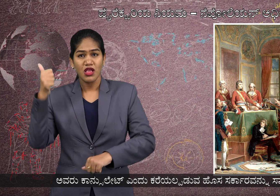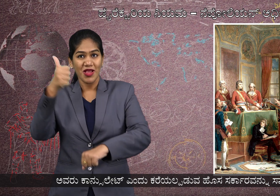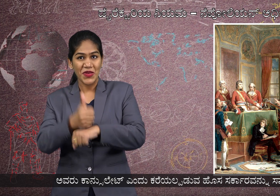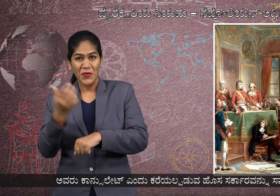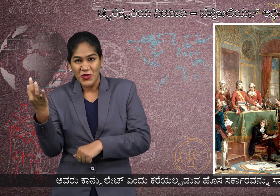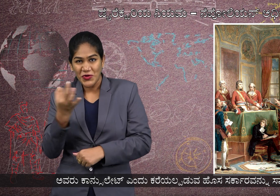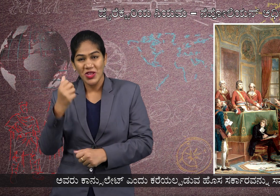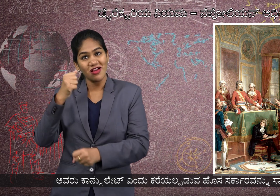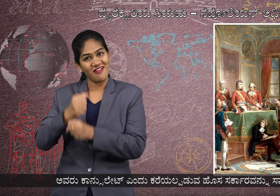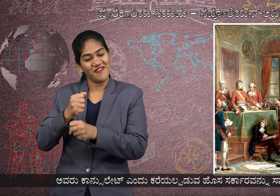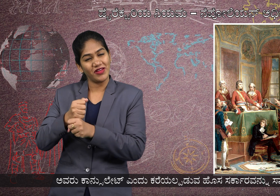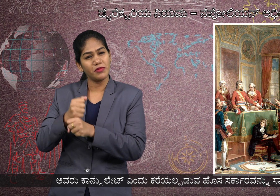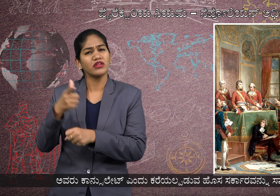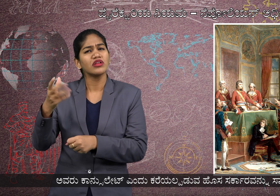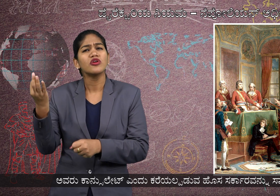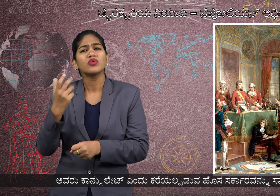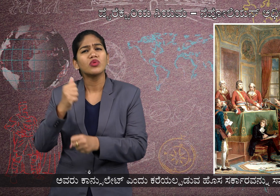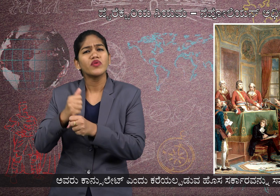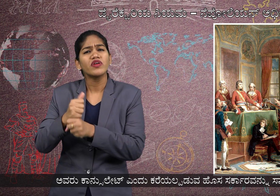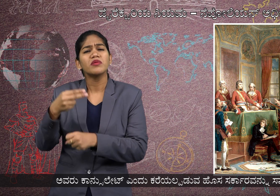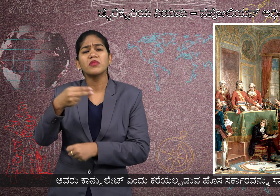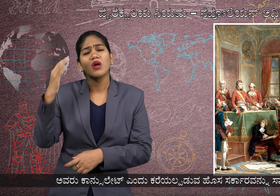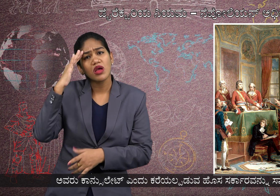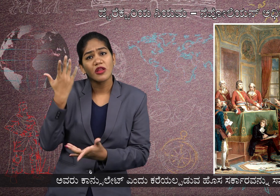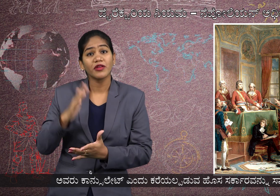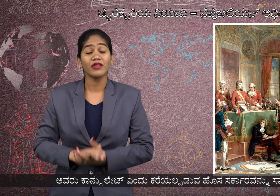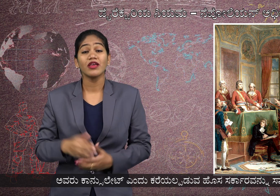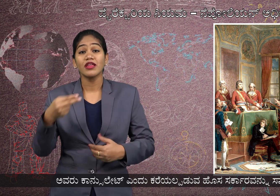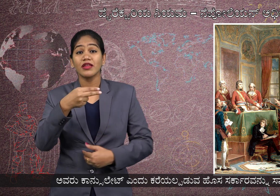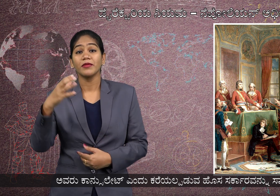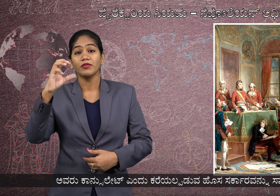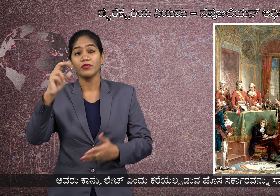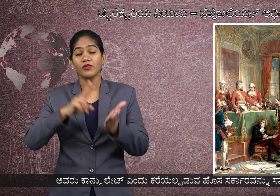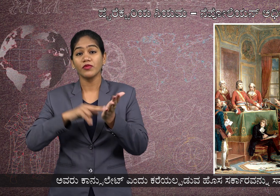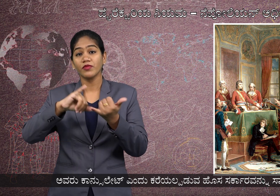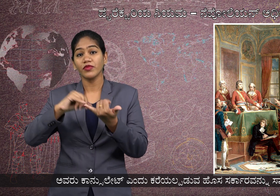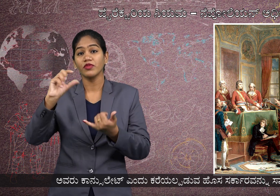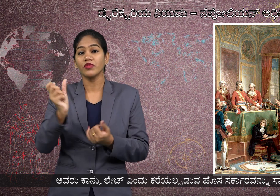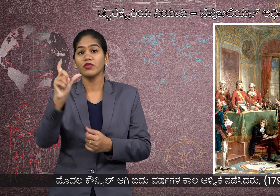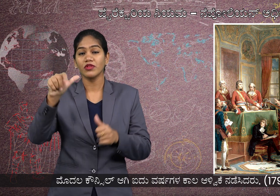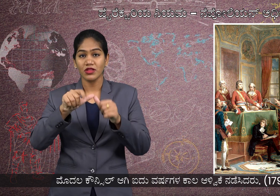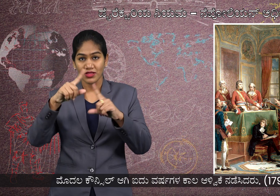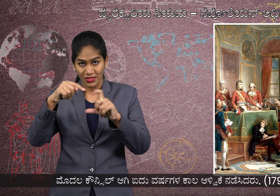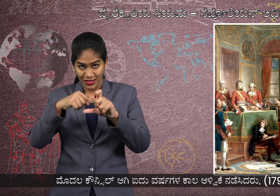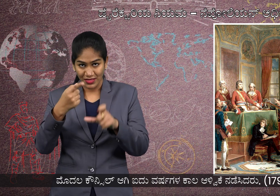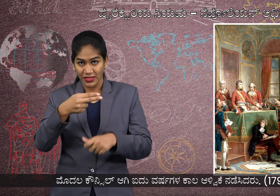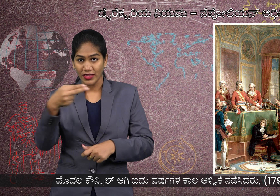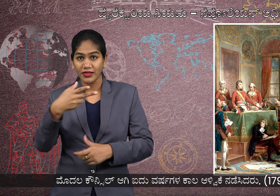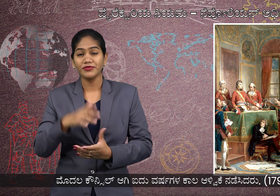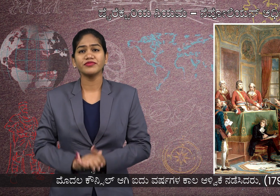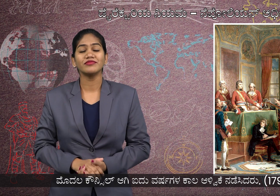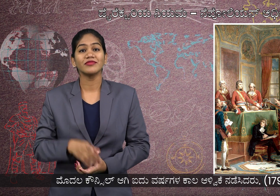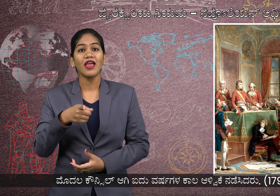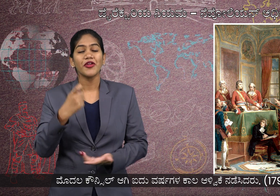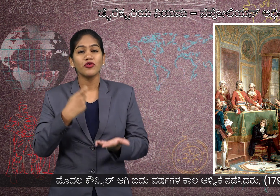ಅವರು ಕಾನ್ಸುಲೇಟ್ ಎಂದು ಕರೆಯಲ್ಪಡುವ ಹೊಸ ಸರ್ಕಾರವನ್ನು ಸ್ಥಾಪಿಸಿದರು ಮತ್ತು ಮೊದಲ ಕೌನ್ಸಿಲ್